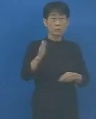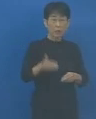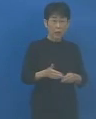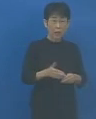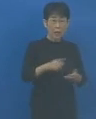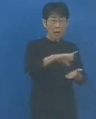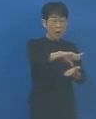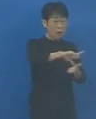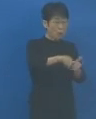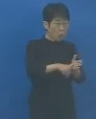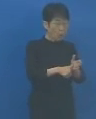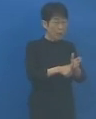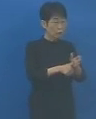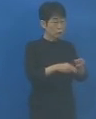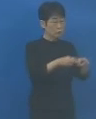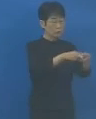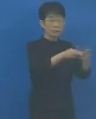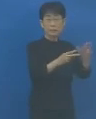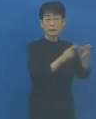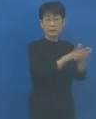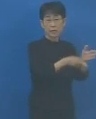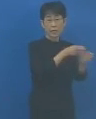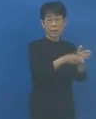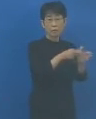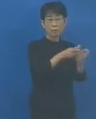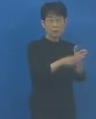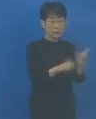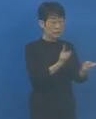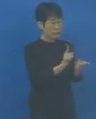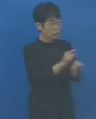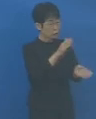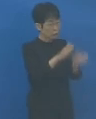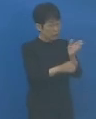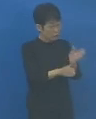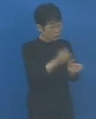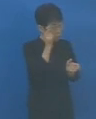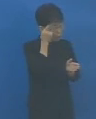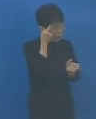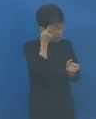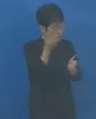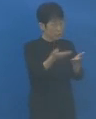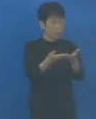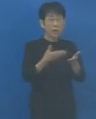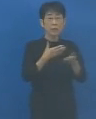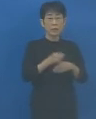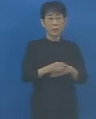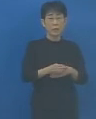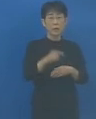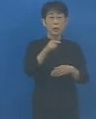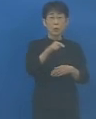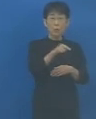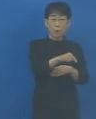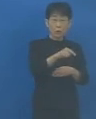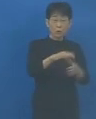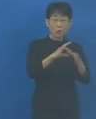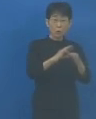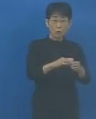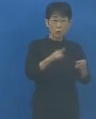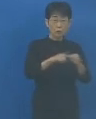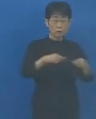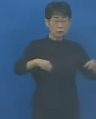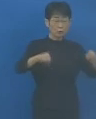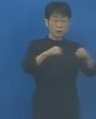する配慮を求めたいと思いますし、この件につきましては中国地方知事会の5人の知事